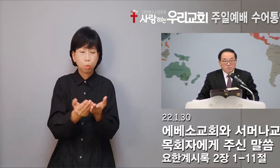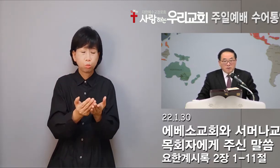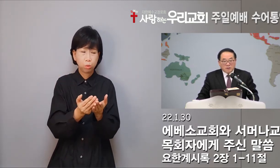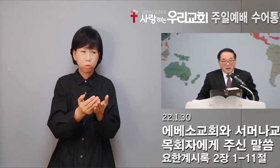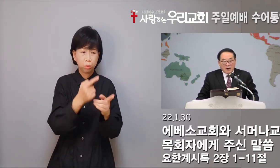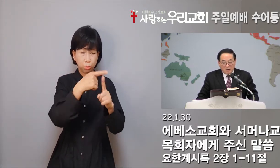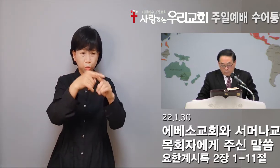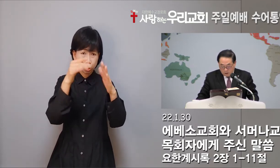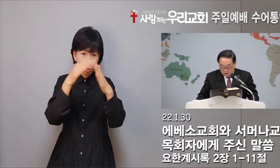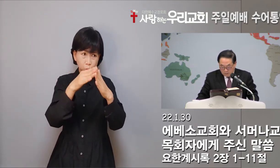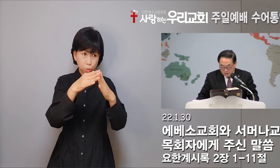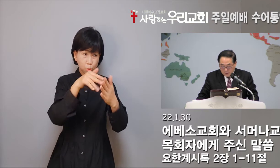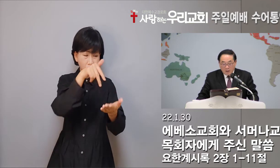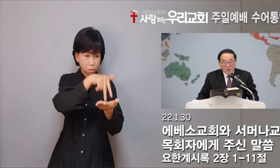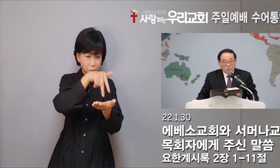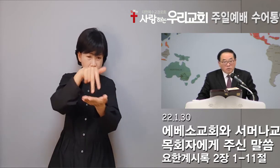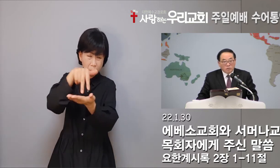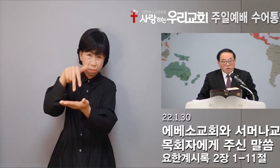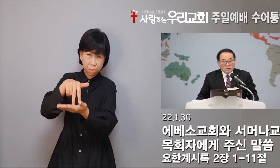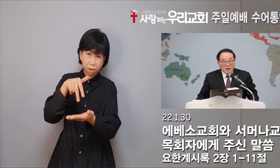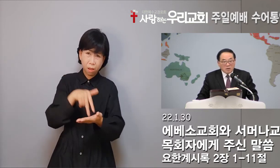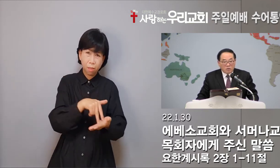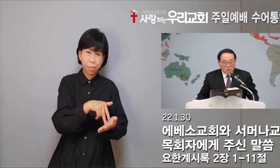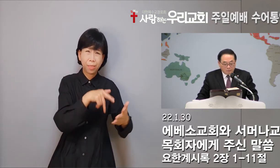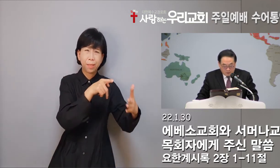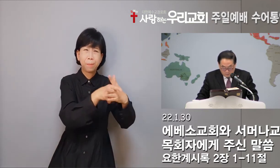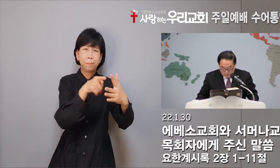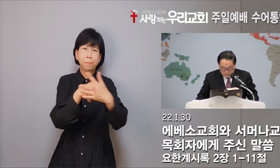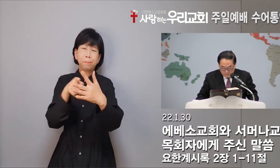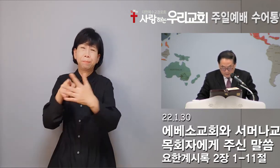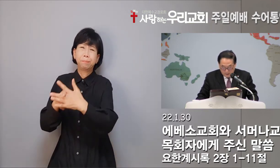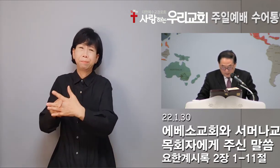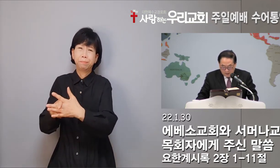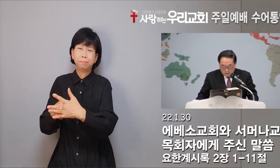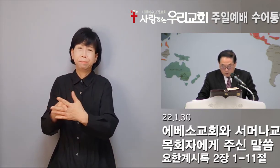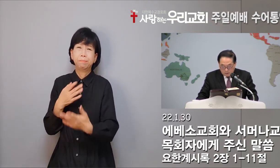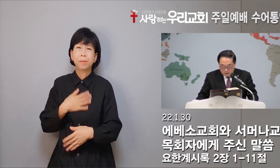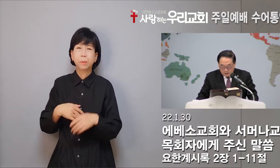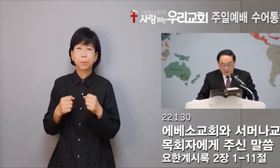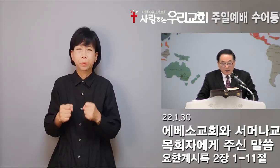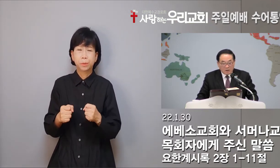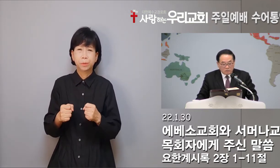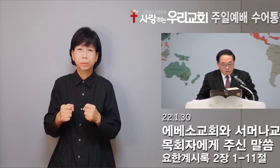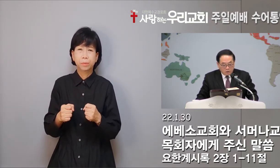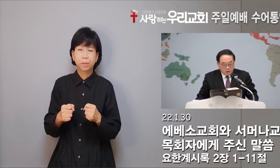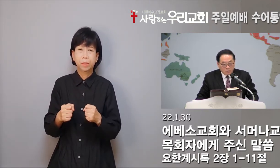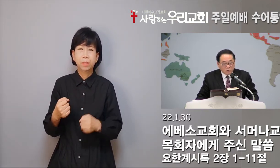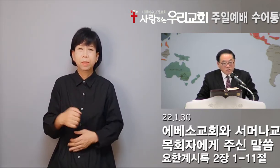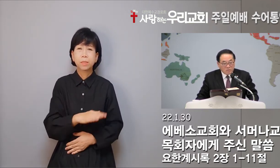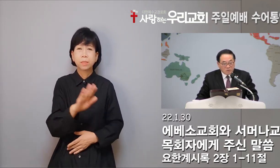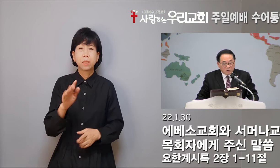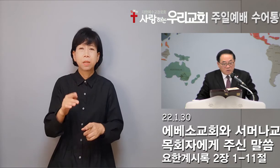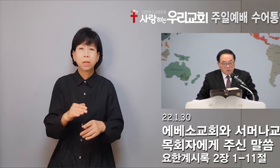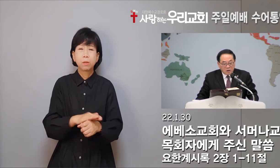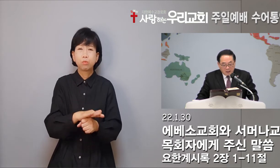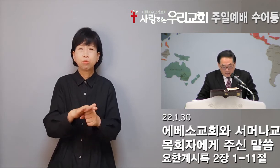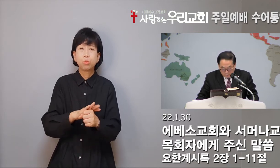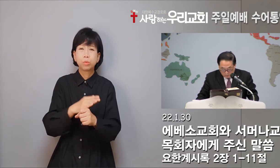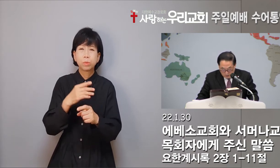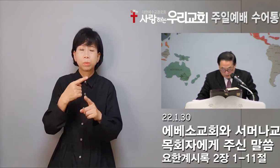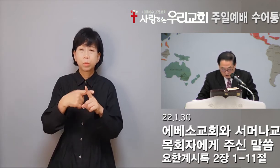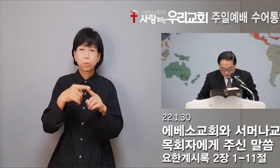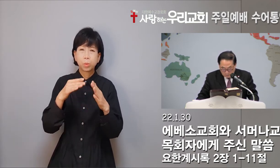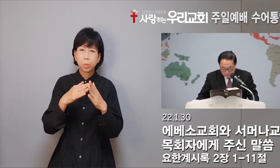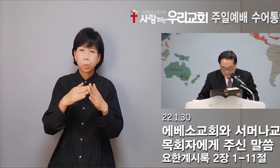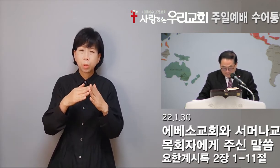모든 형편을 다 알고 계십니다. 모르는 것이 하나도 없으십니다. 주님께서는 사랑하는 우리 교회의 모든 형편도 다